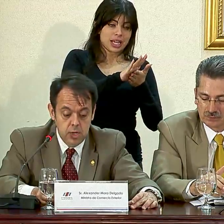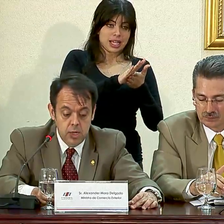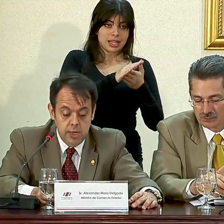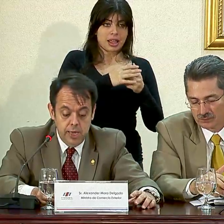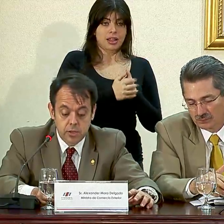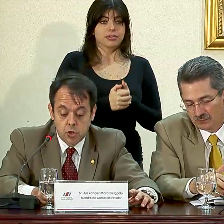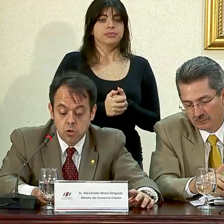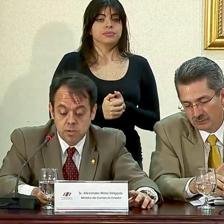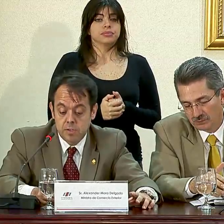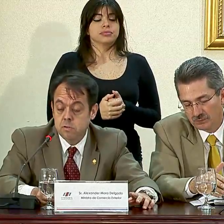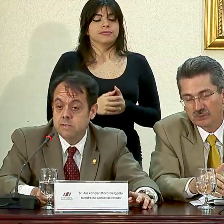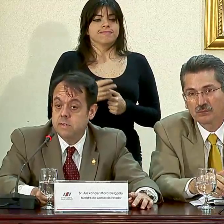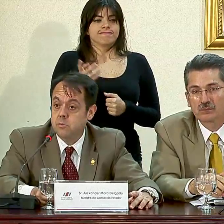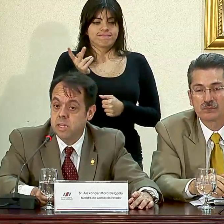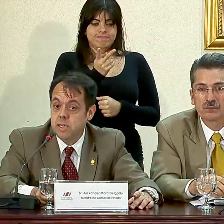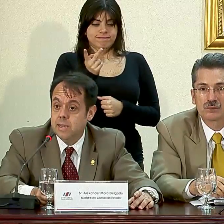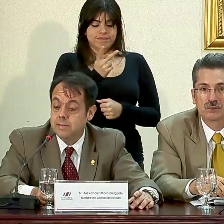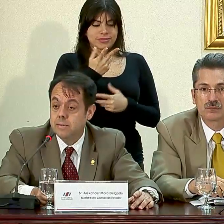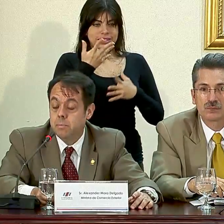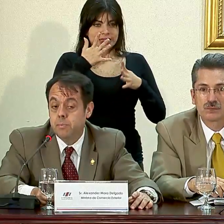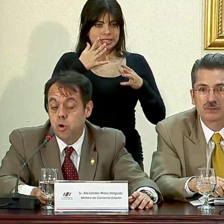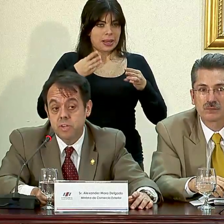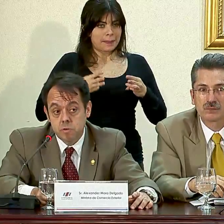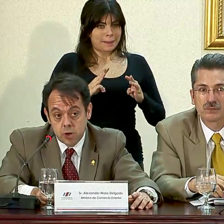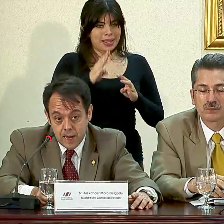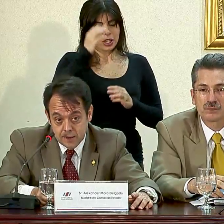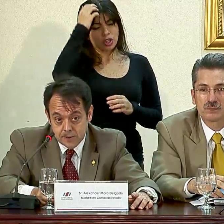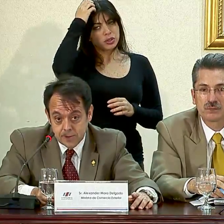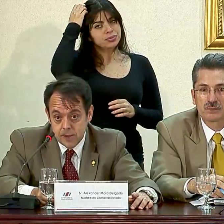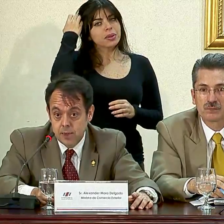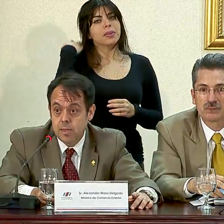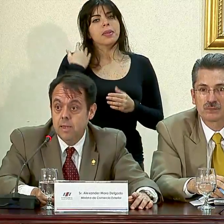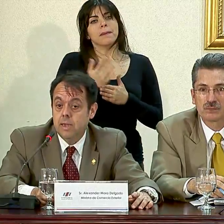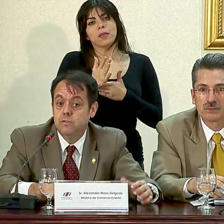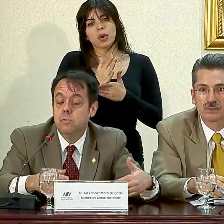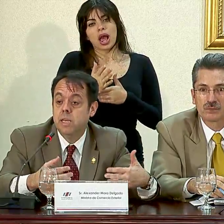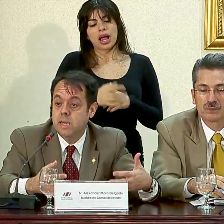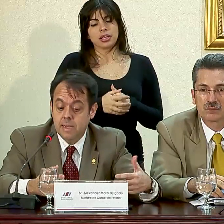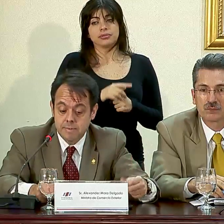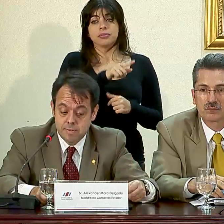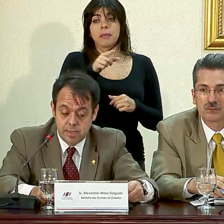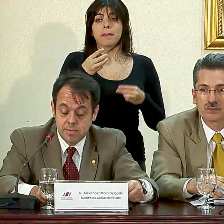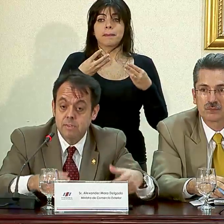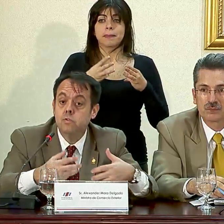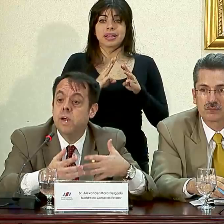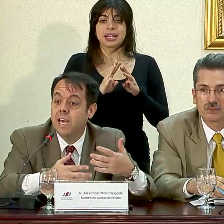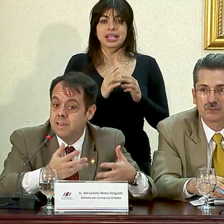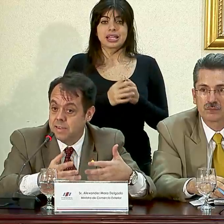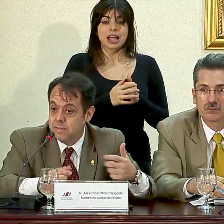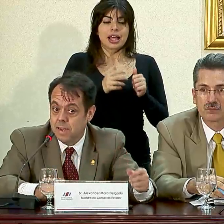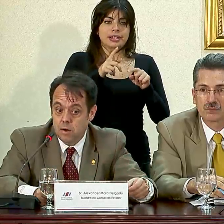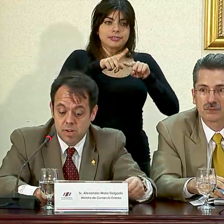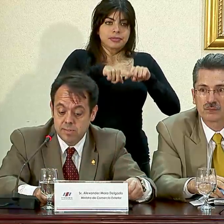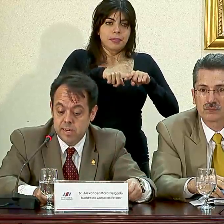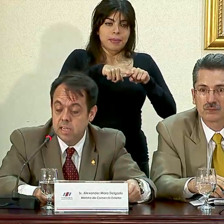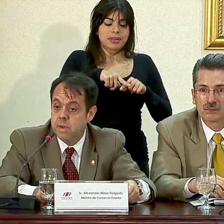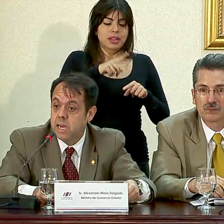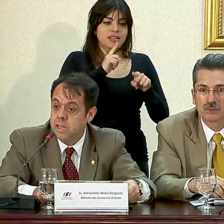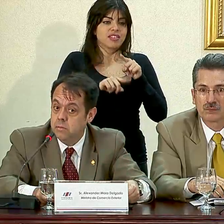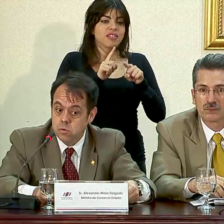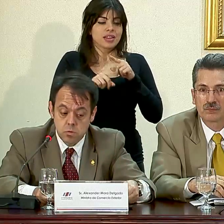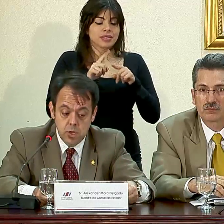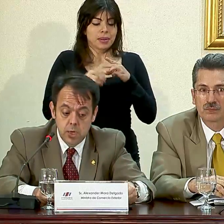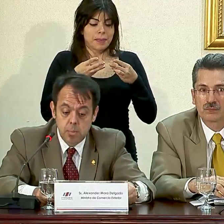hecho, en todos los casos han sido medidas provisionales, que son medidas que están sujetas a una serie